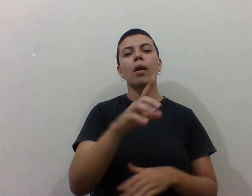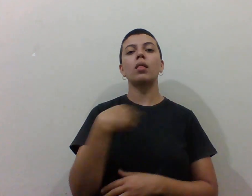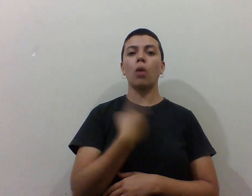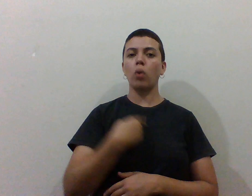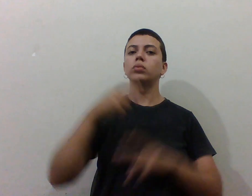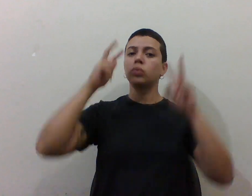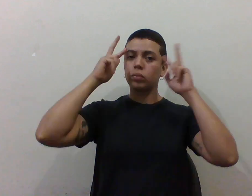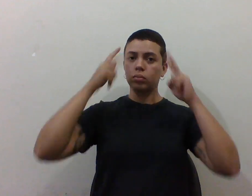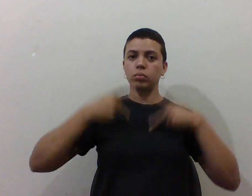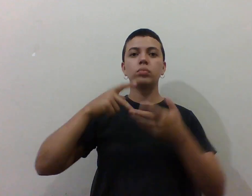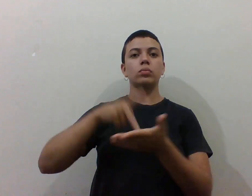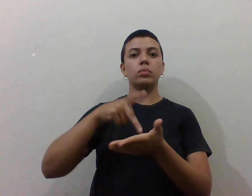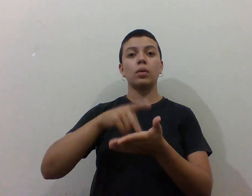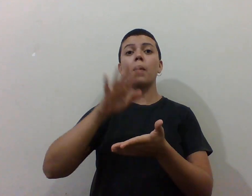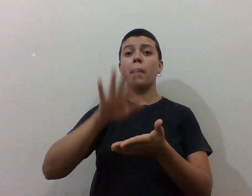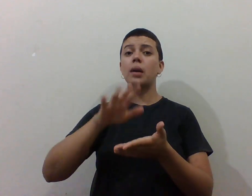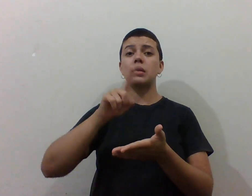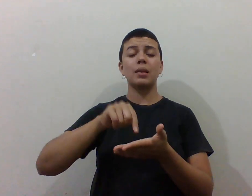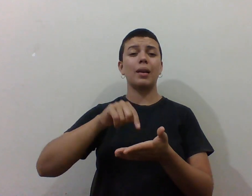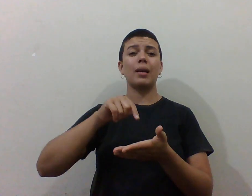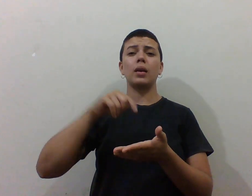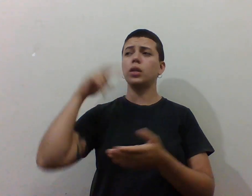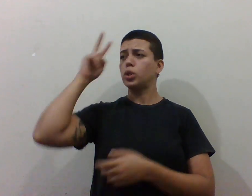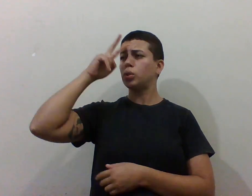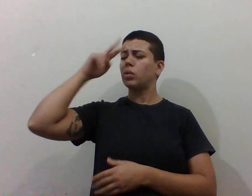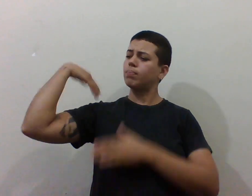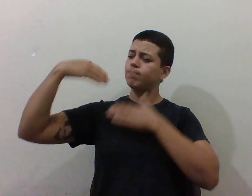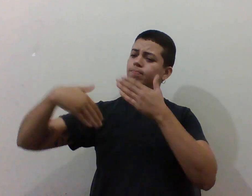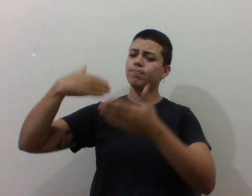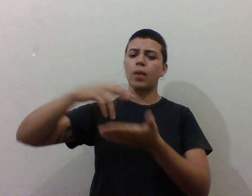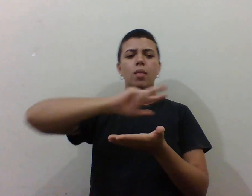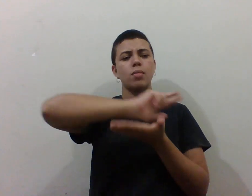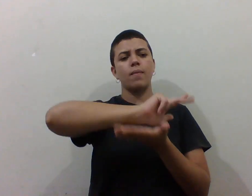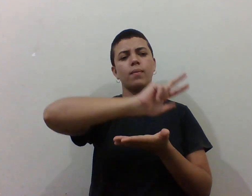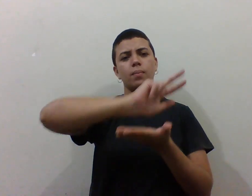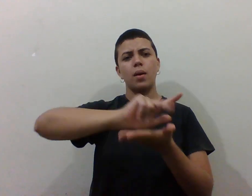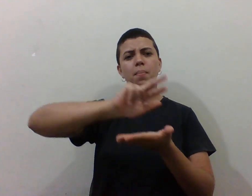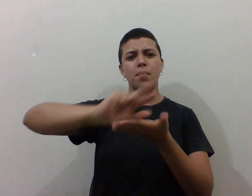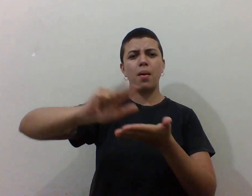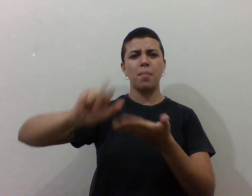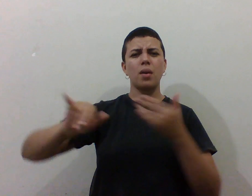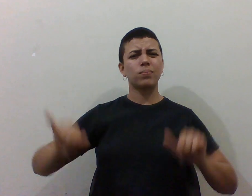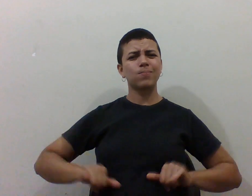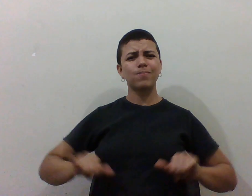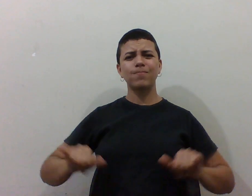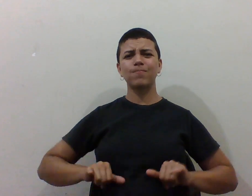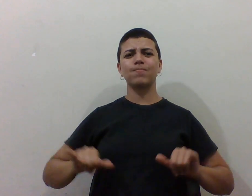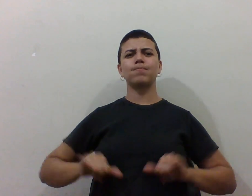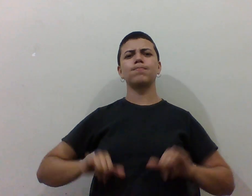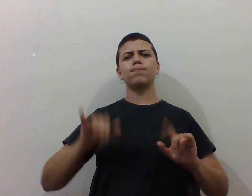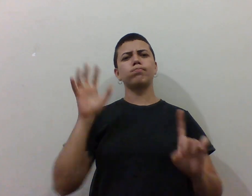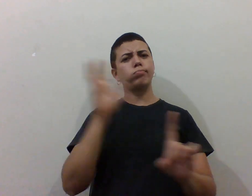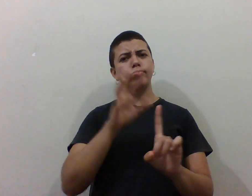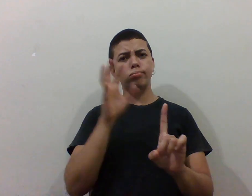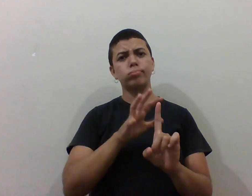foram tratados de modo diferente ao longo da história, passam por processos de desigualdade dos mais diversos e a hiponomia,